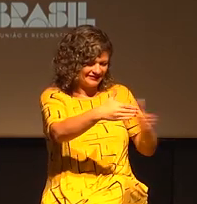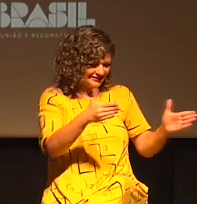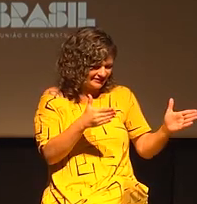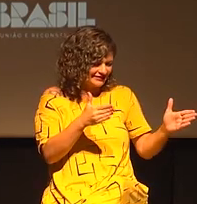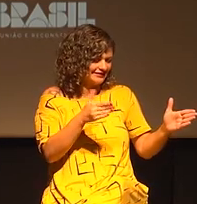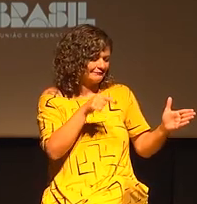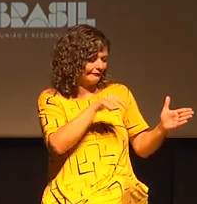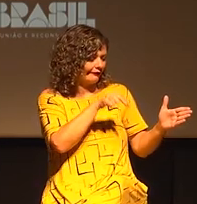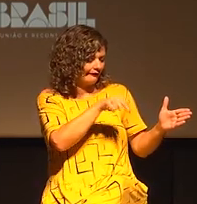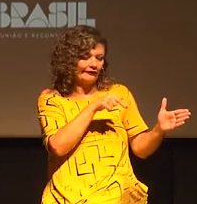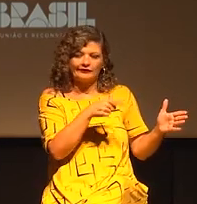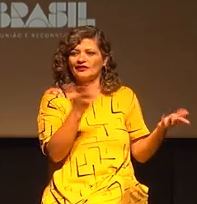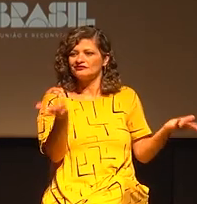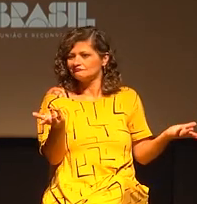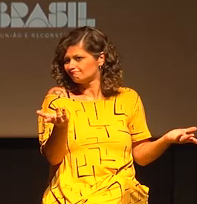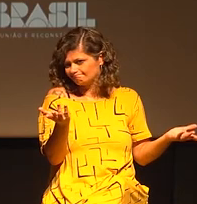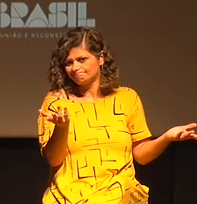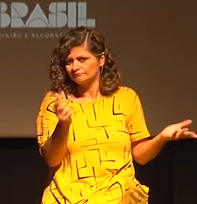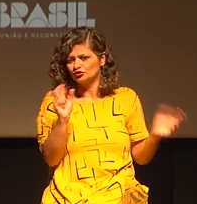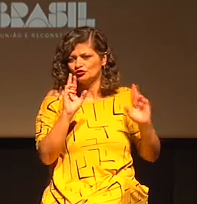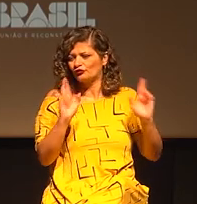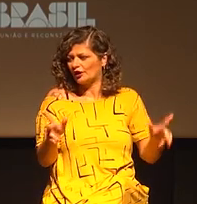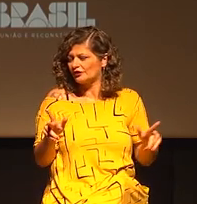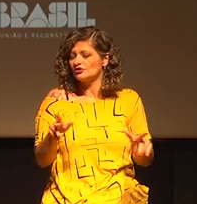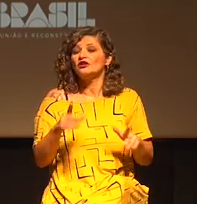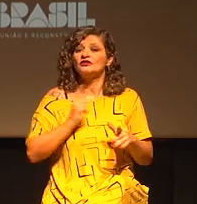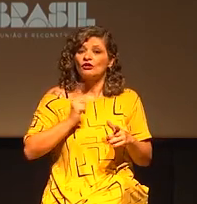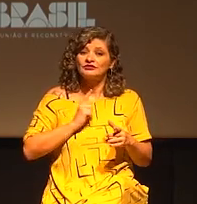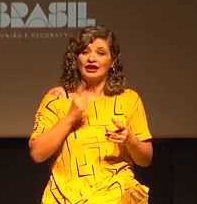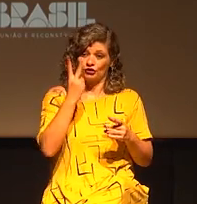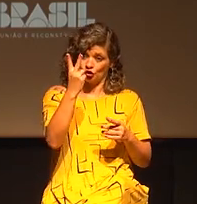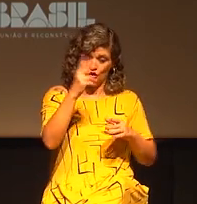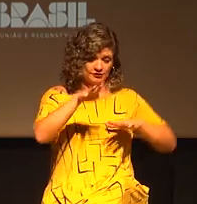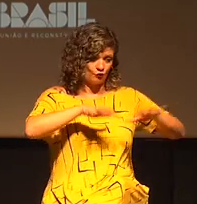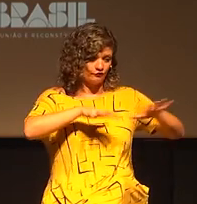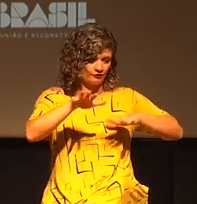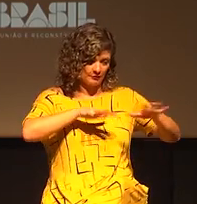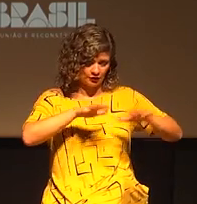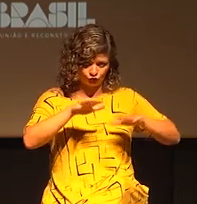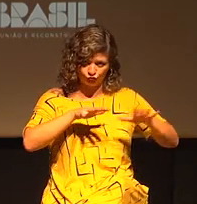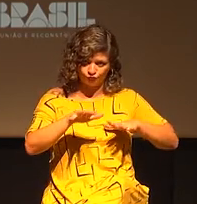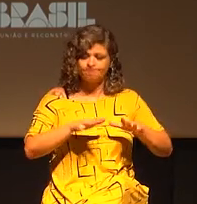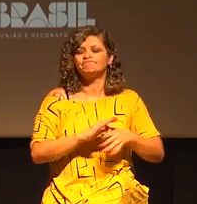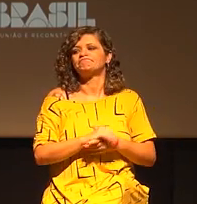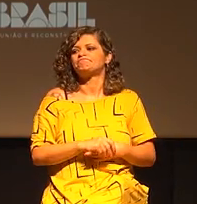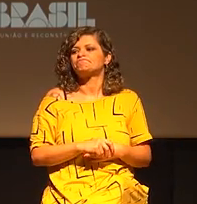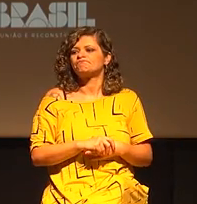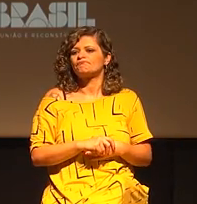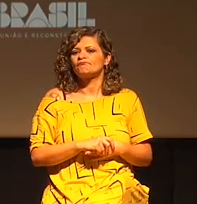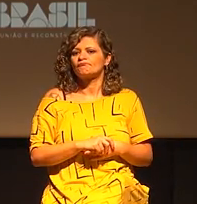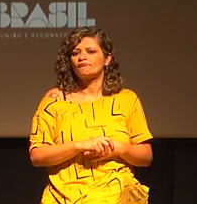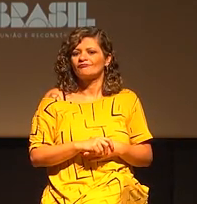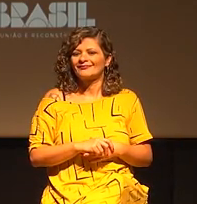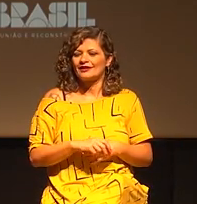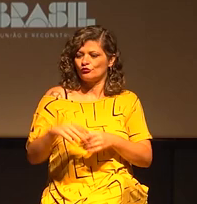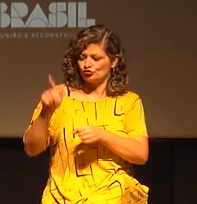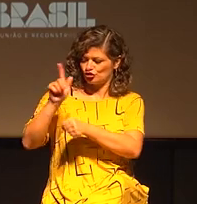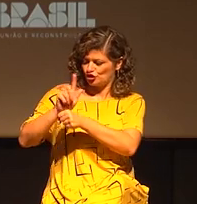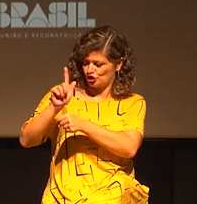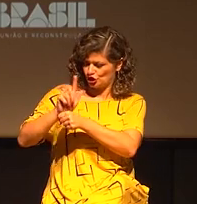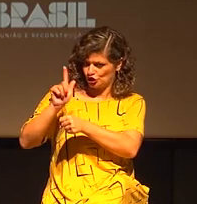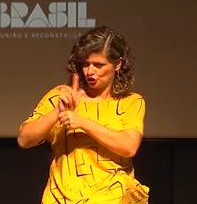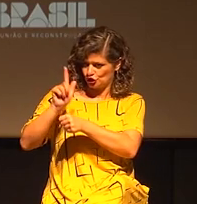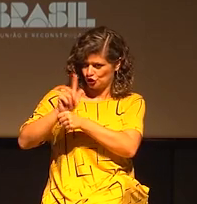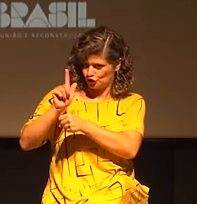bem dita sesta básica tal mas eh então tem dois movimentos aí dessa lei que foi criada e a o gestor do